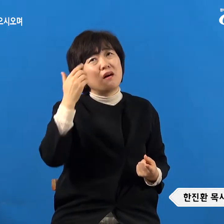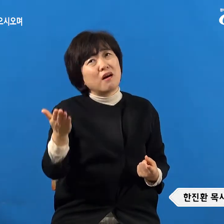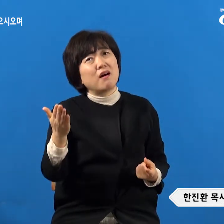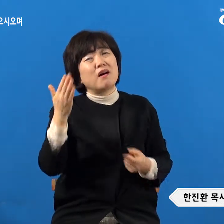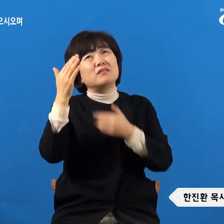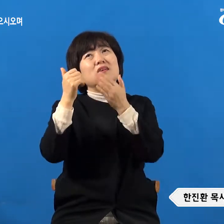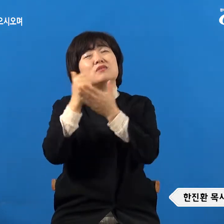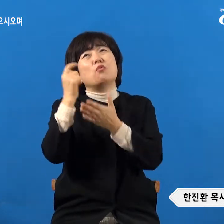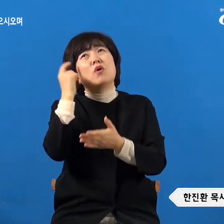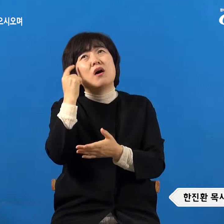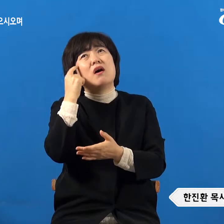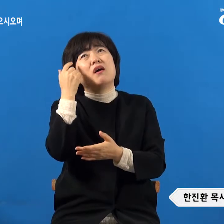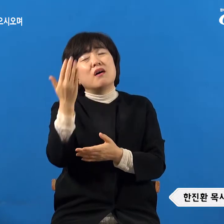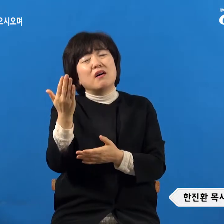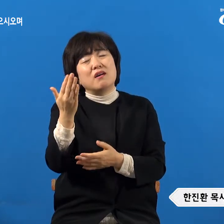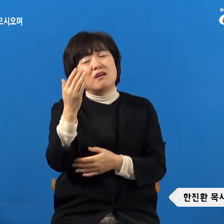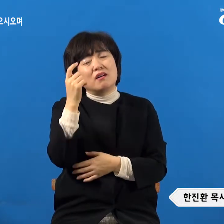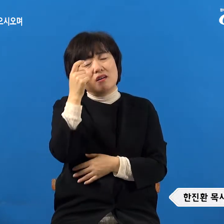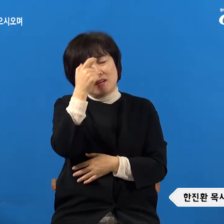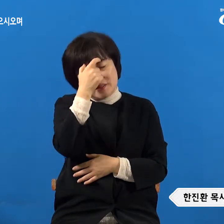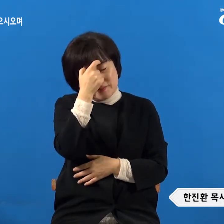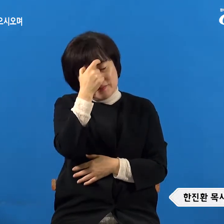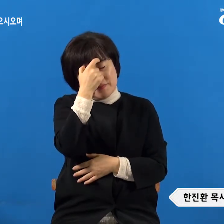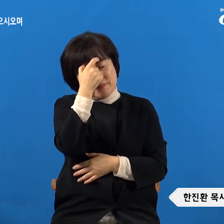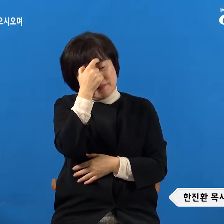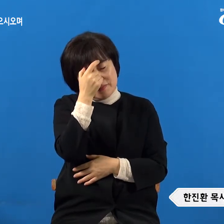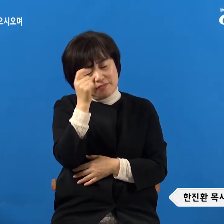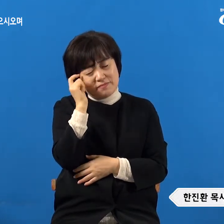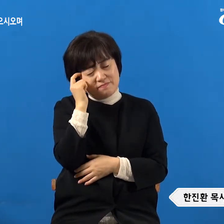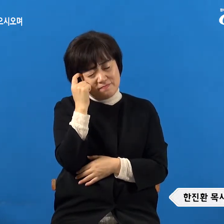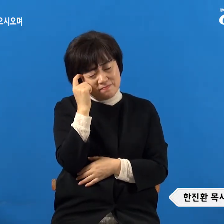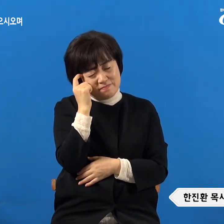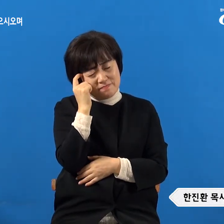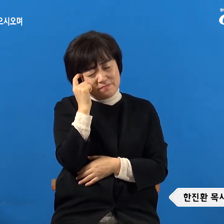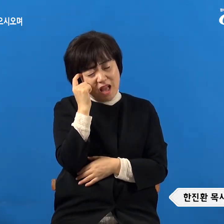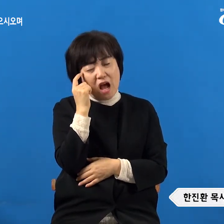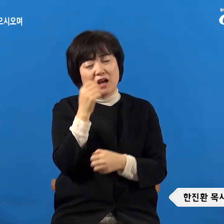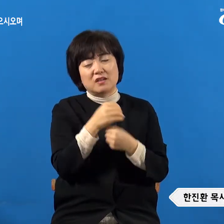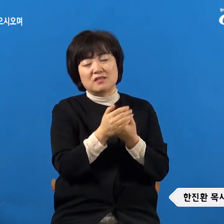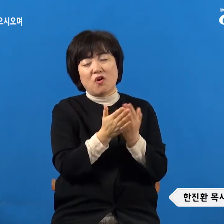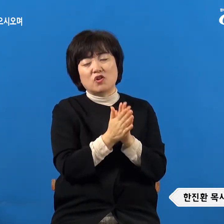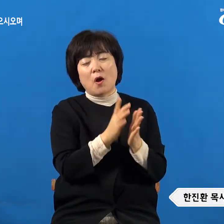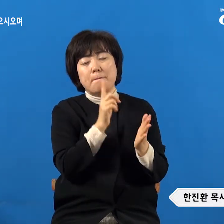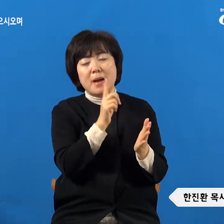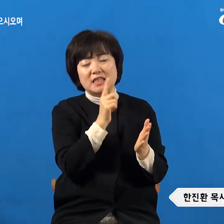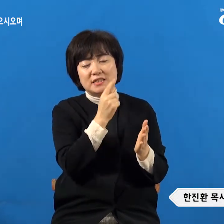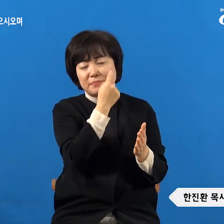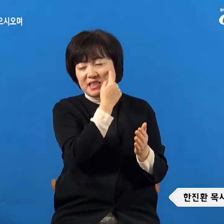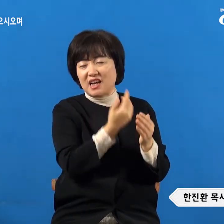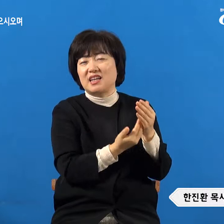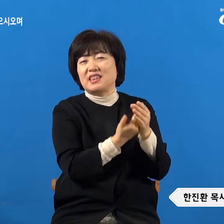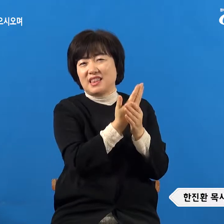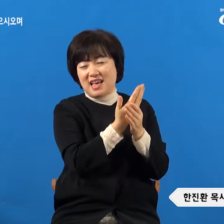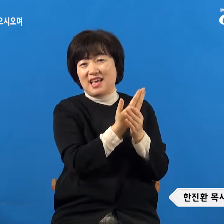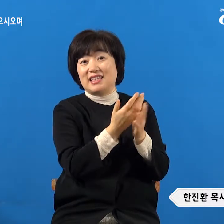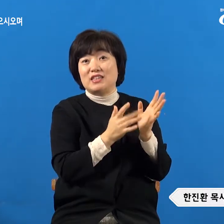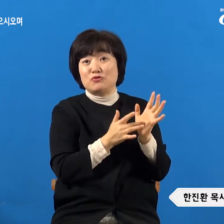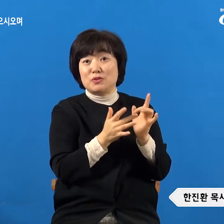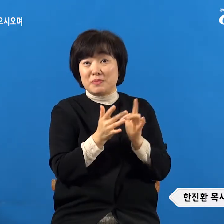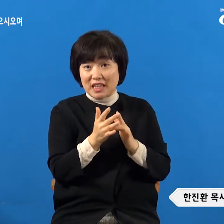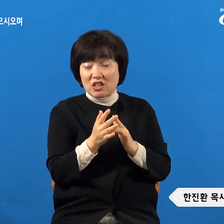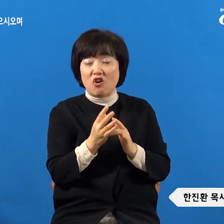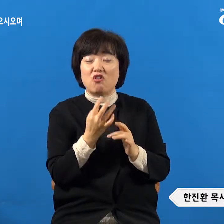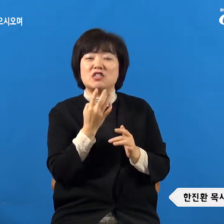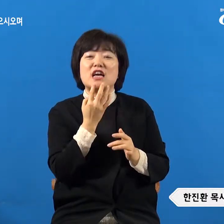마음이 심란해서 그러고 있는데 성경 말씀 한 구절이 떠오릅니다. 예수님께서